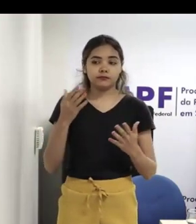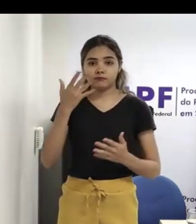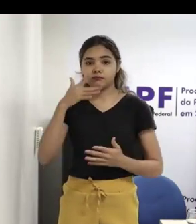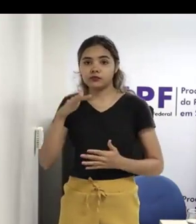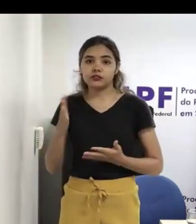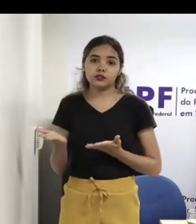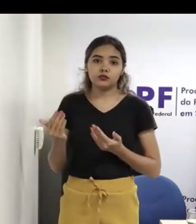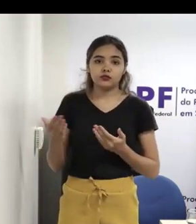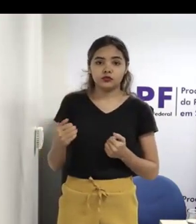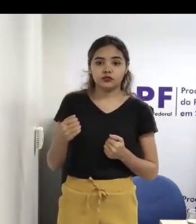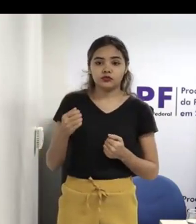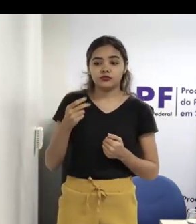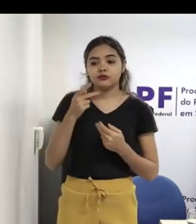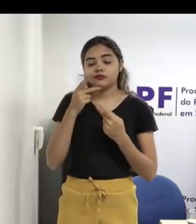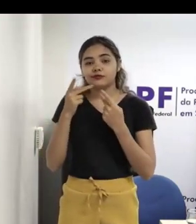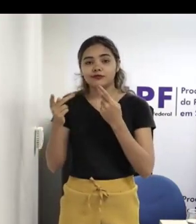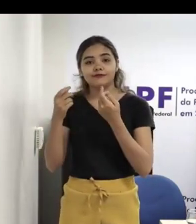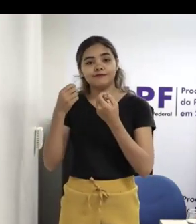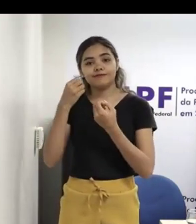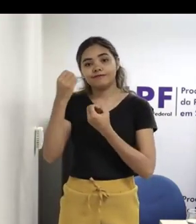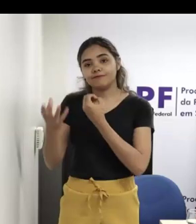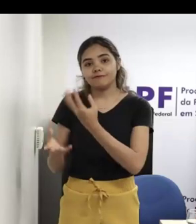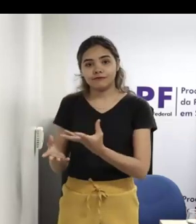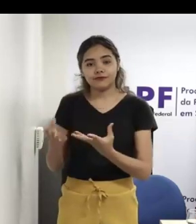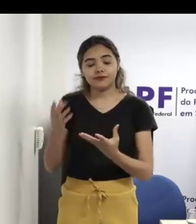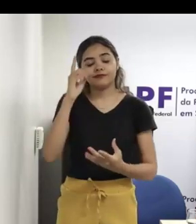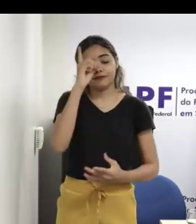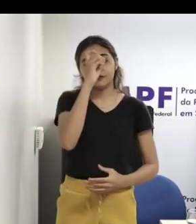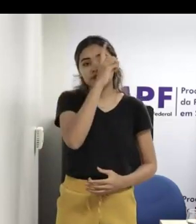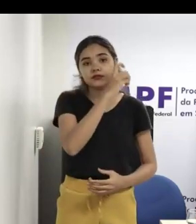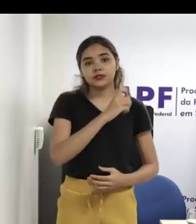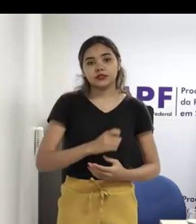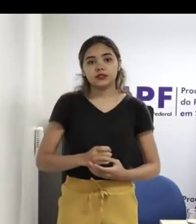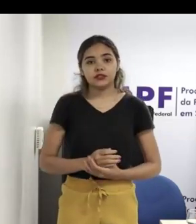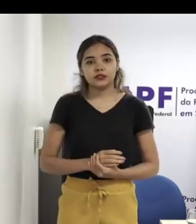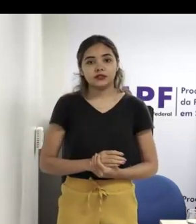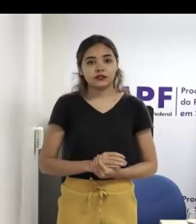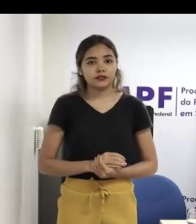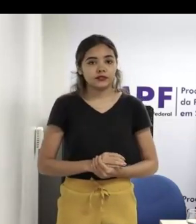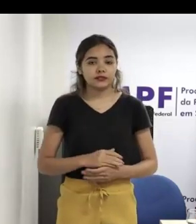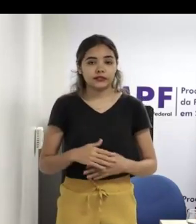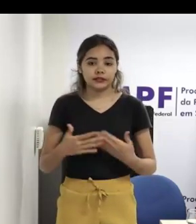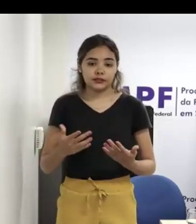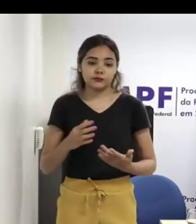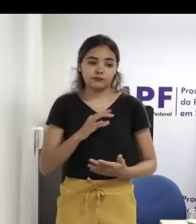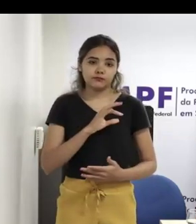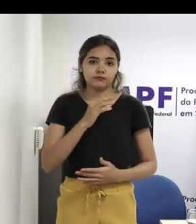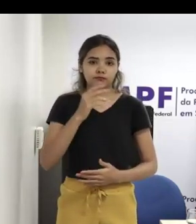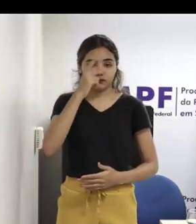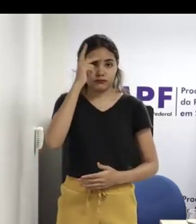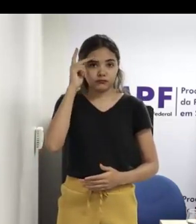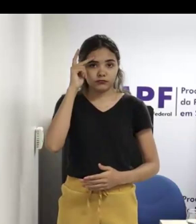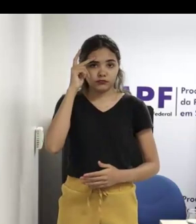com profissionais às vezes eu na qualidade de delegado quando a gente faz um uma escuta dessa a gente não faz